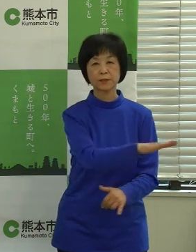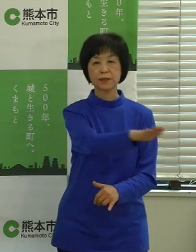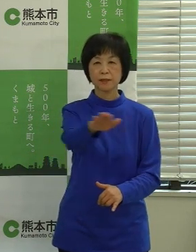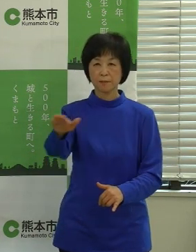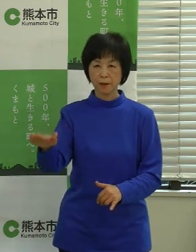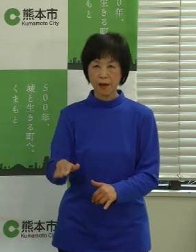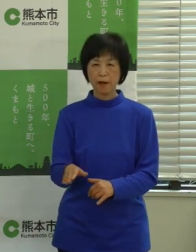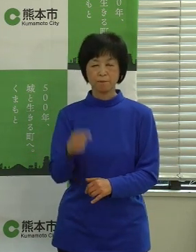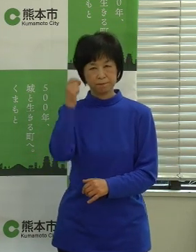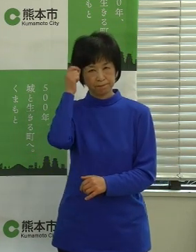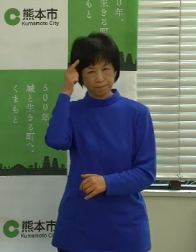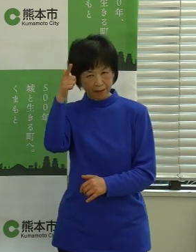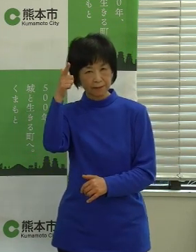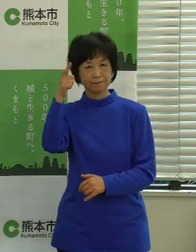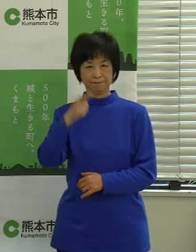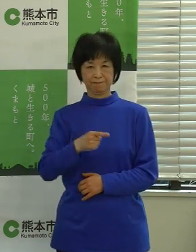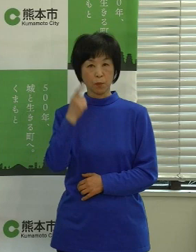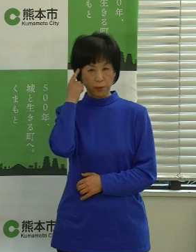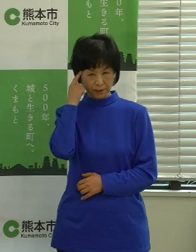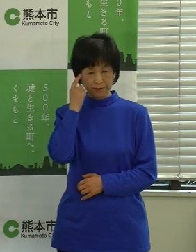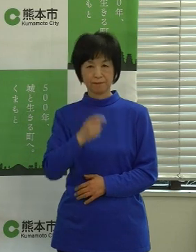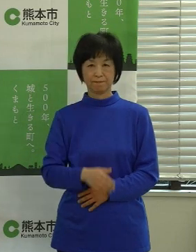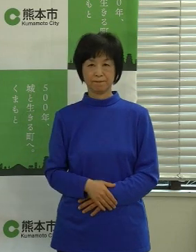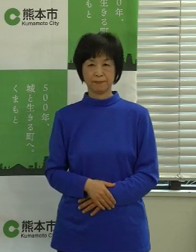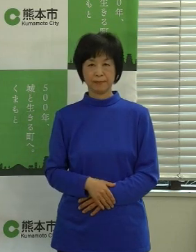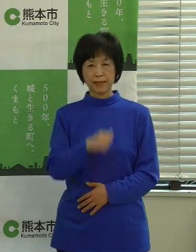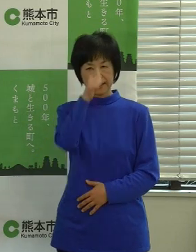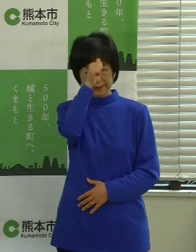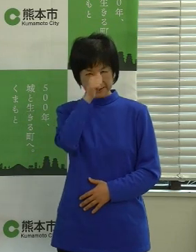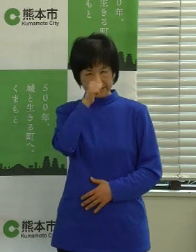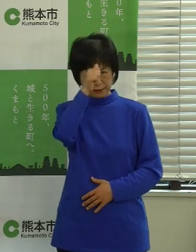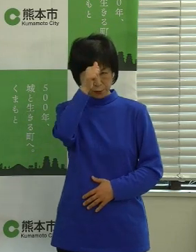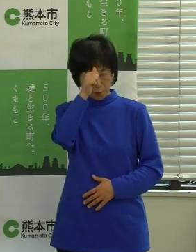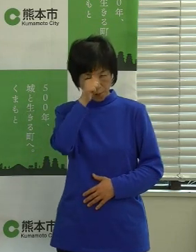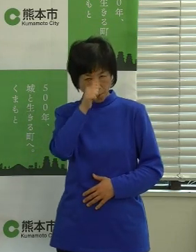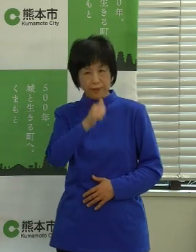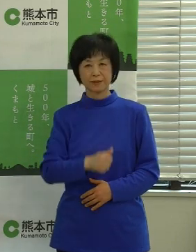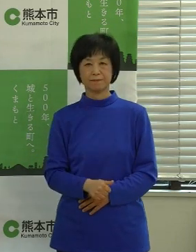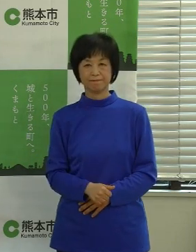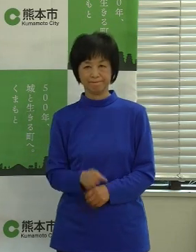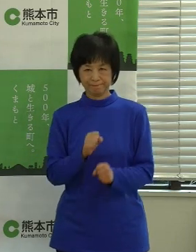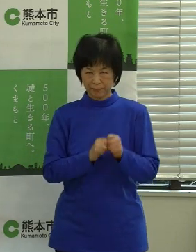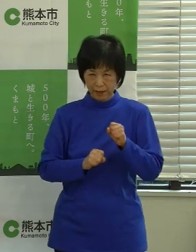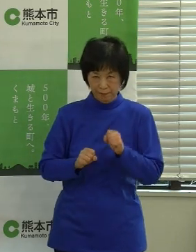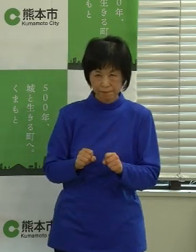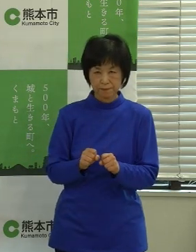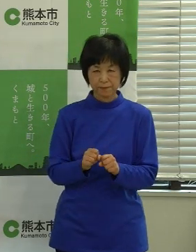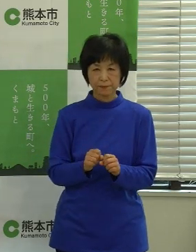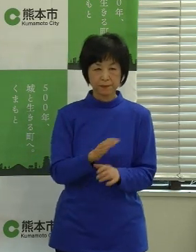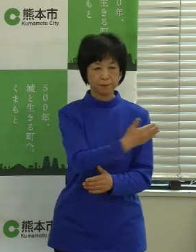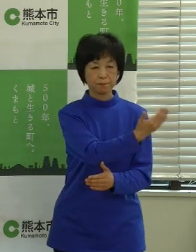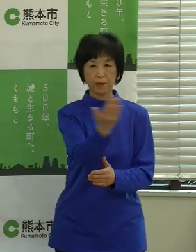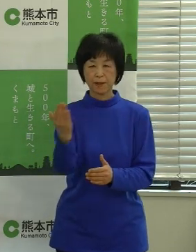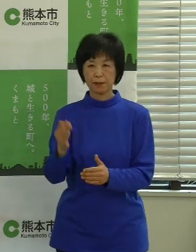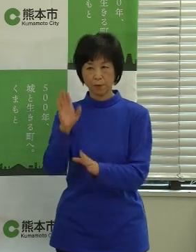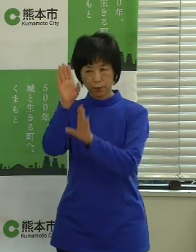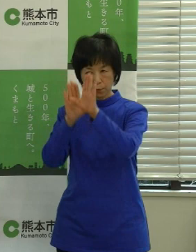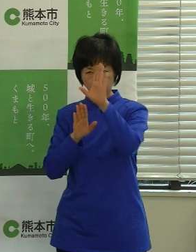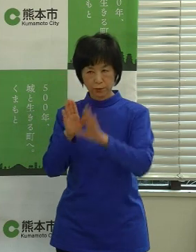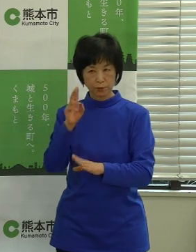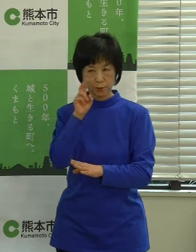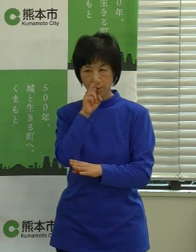慎重な行動の中にもですね、徐々に様子を見ながら、こうご自